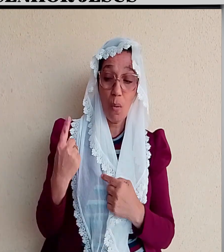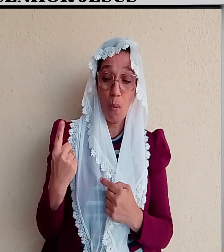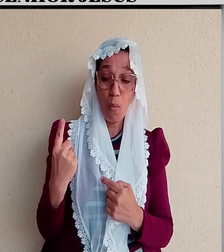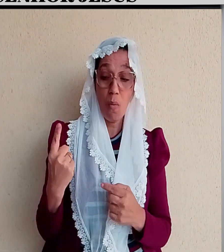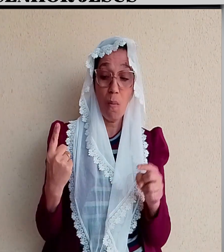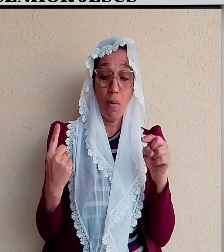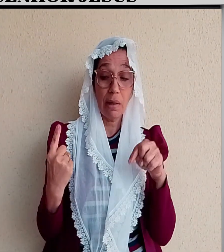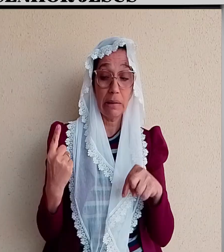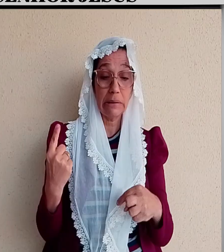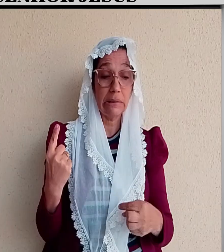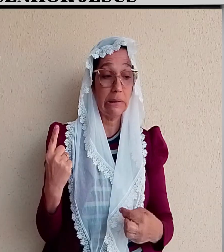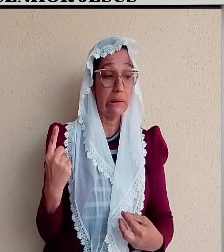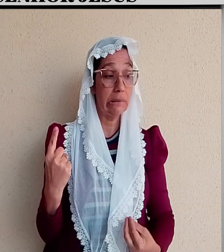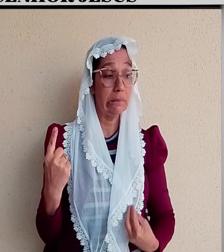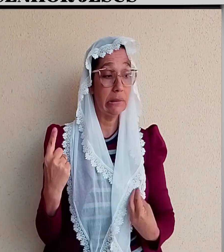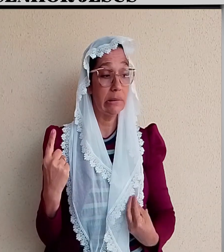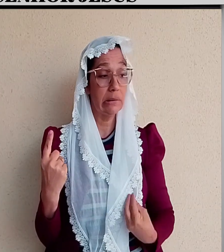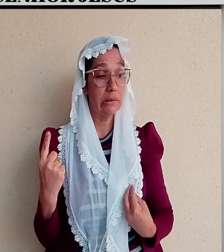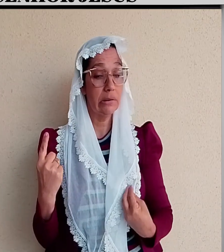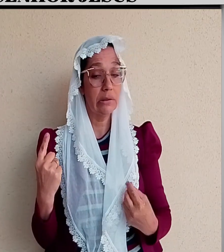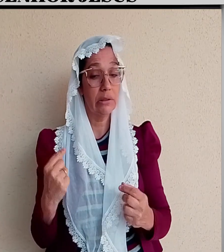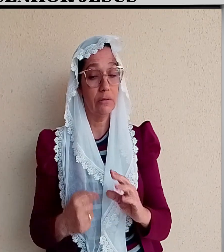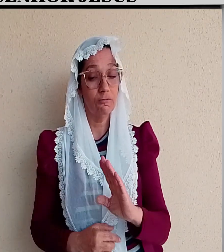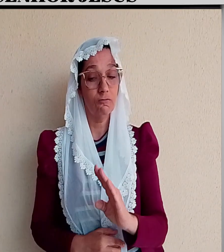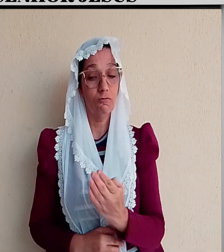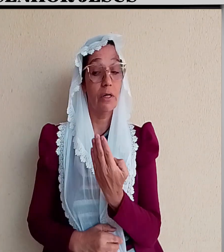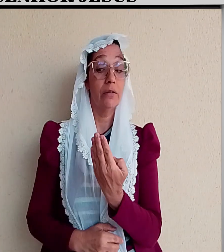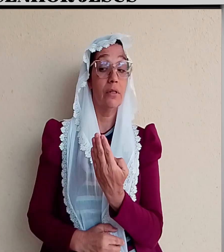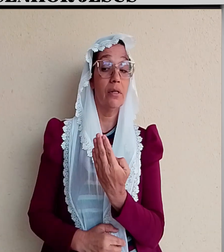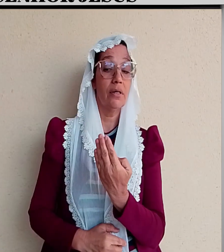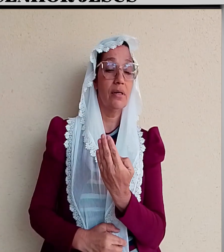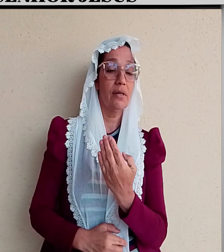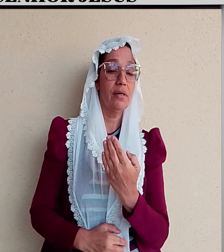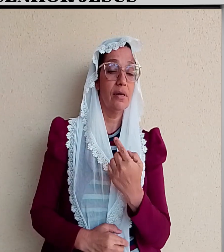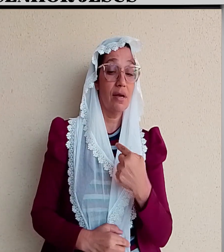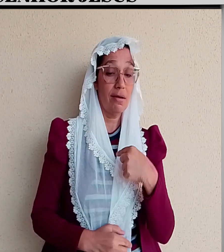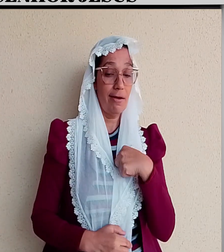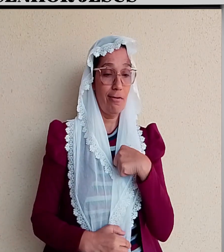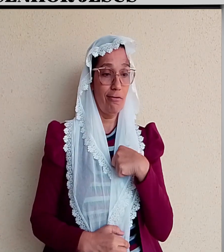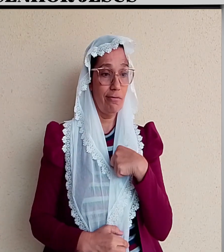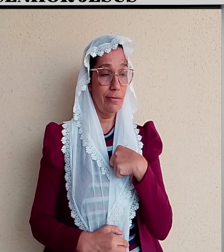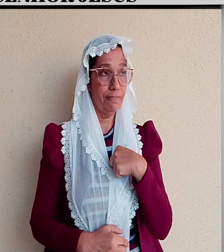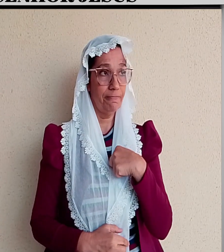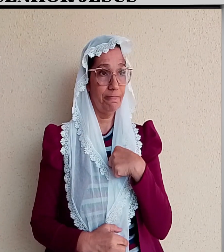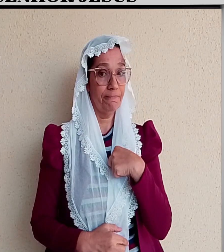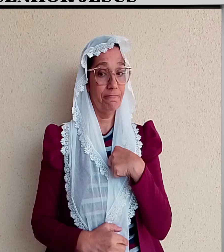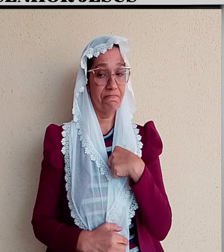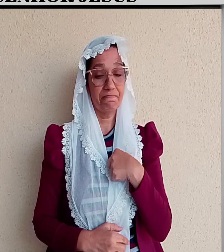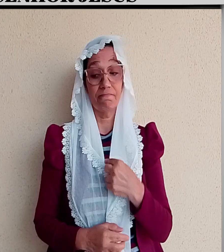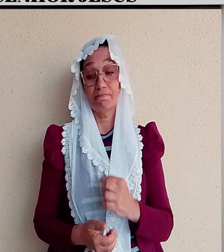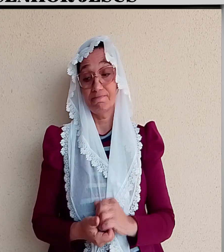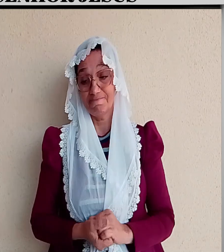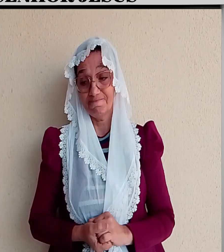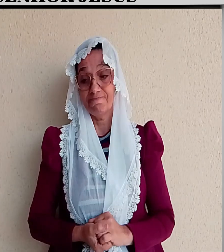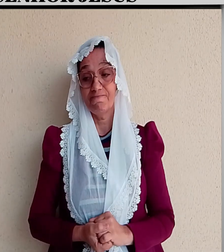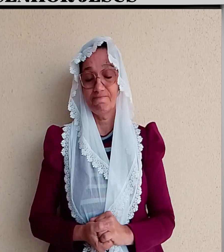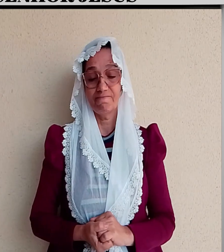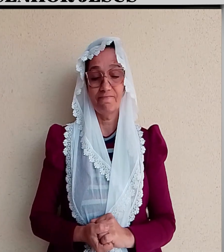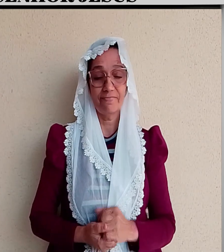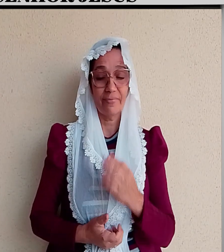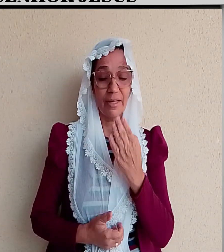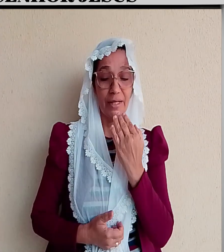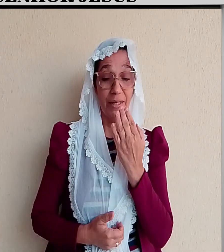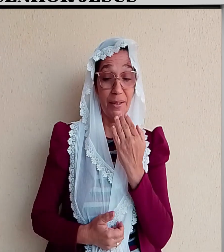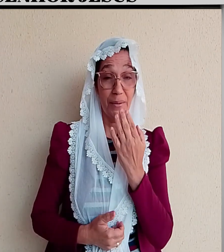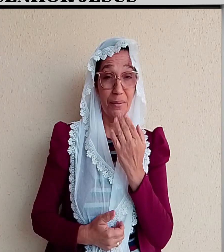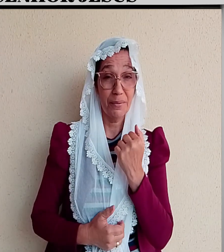comigo. Os irmãos acham que não gerou medo no coração daqueles que estavam com ele? Alguém olhou e falou: puxa vida,